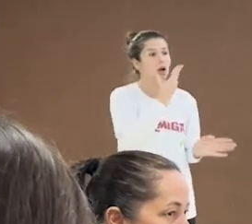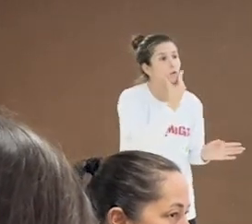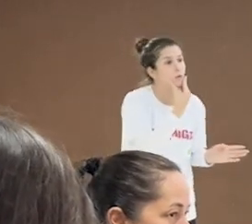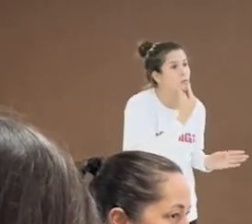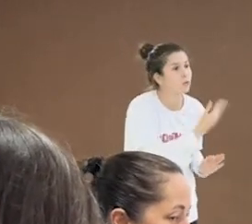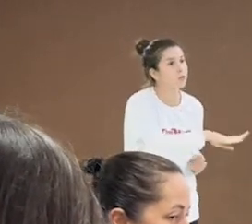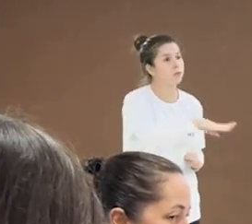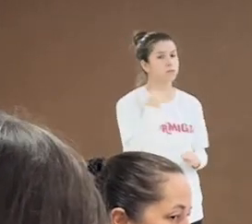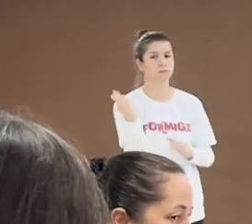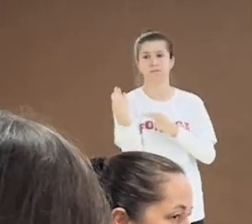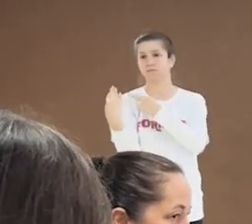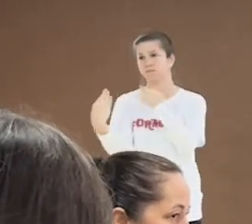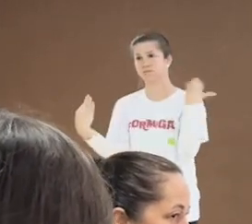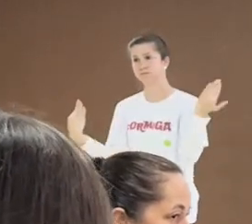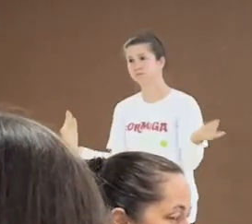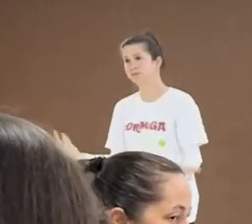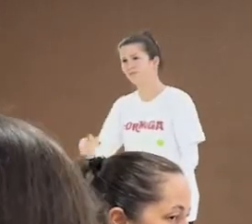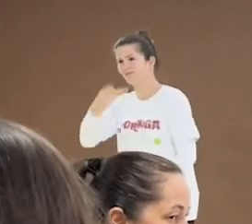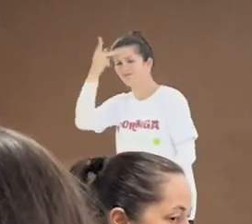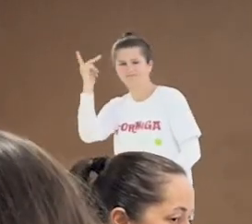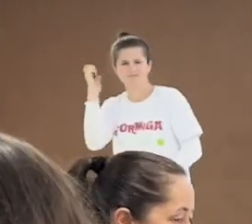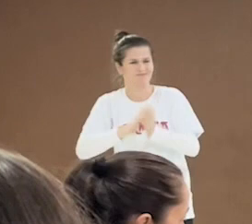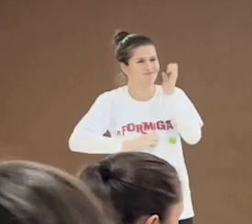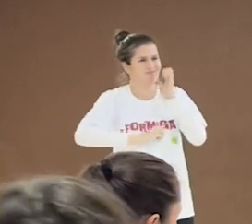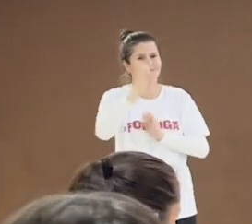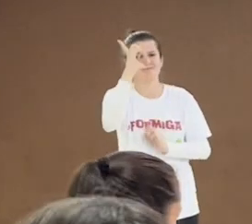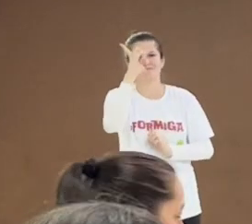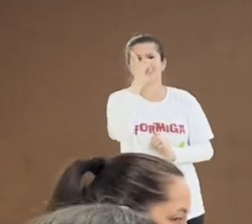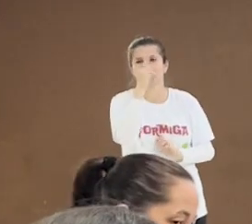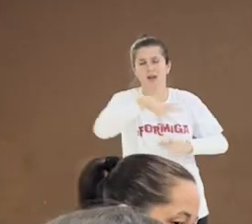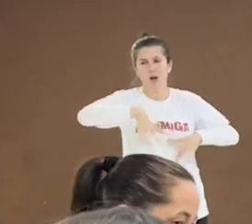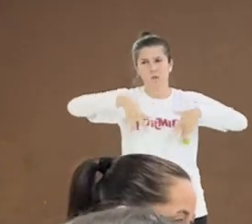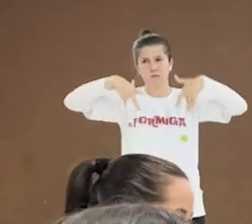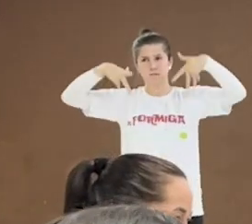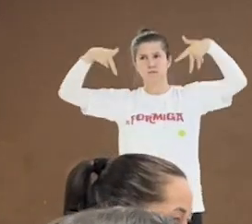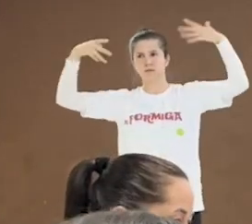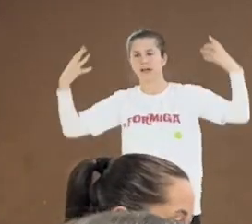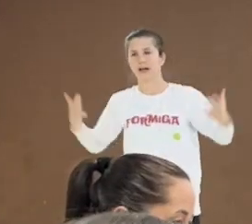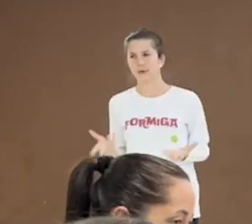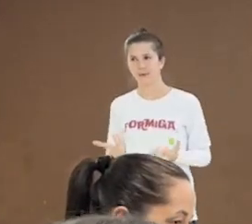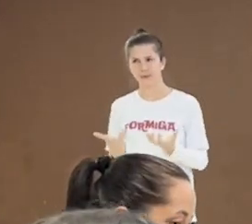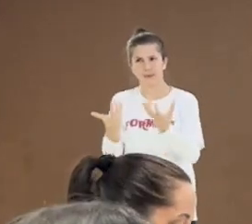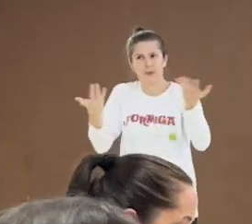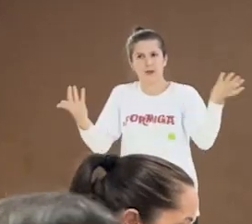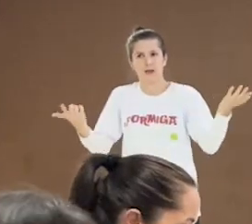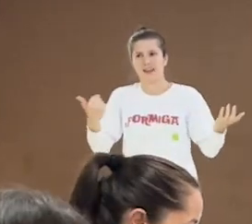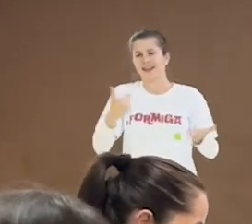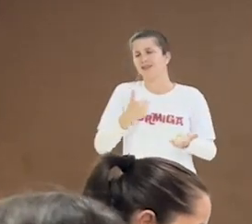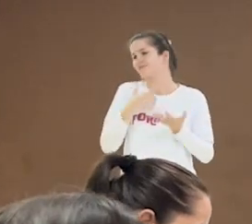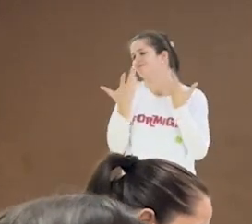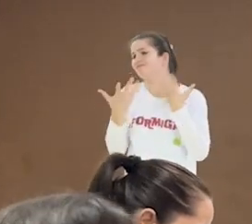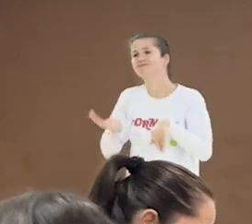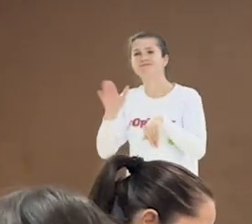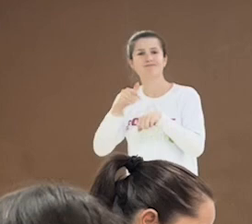nosso planeta. Caçadores à solta, guerras, fome, enchentes, queimadas por aí. Depois de muito andar, eu decidi voltar.